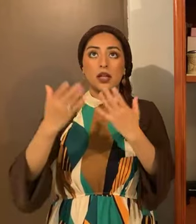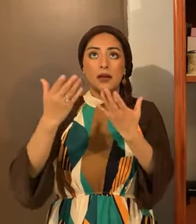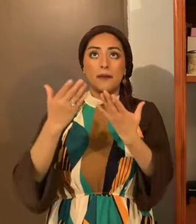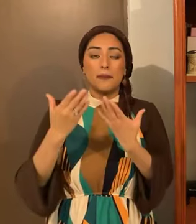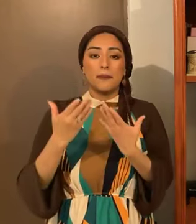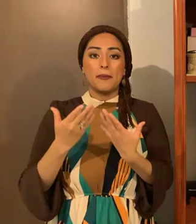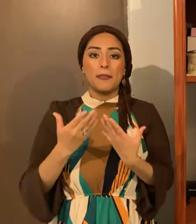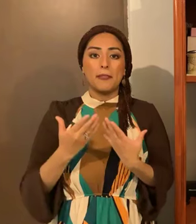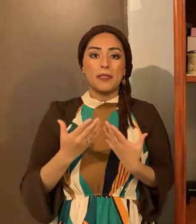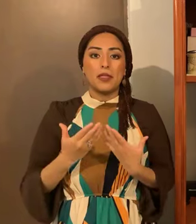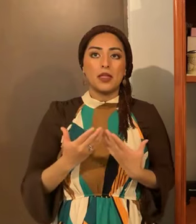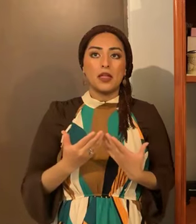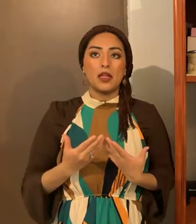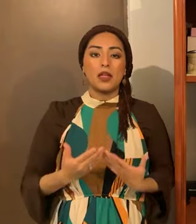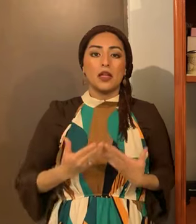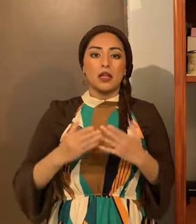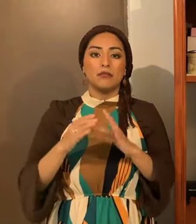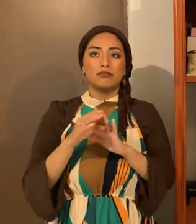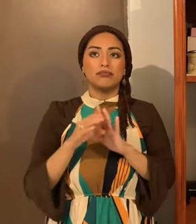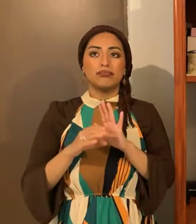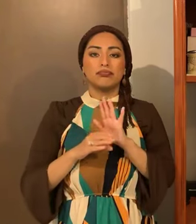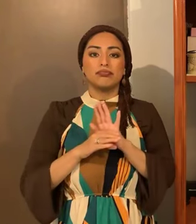Bemitzvotav Yahweh,